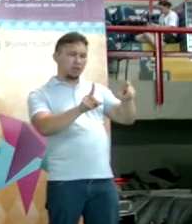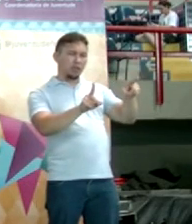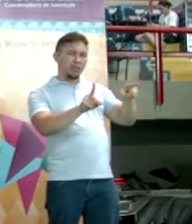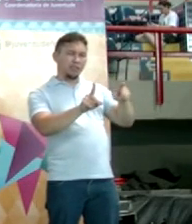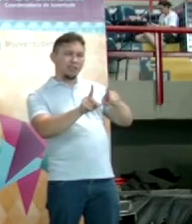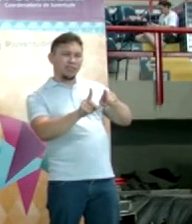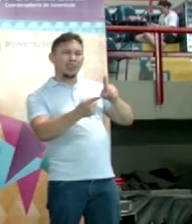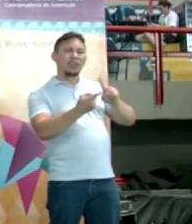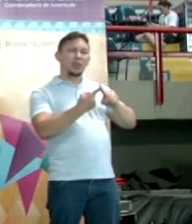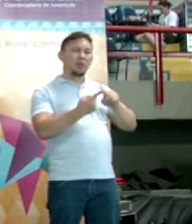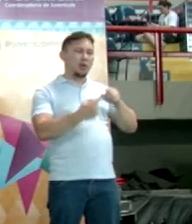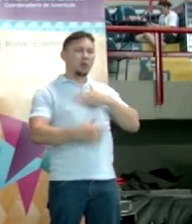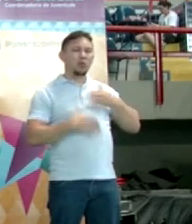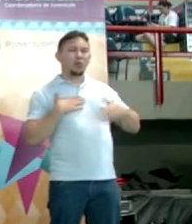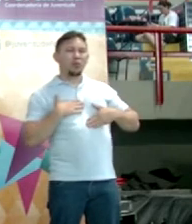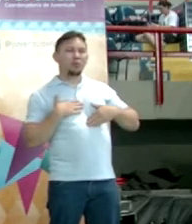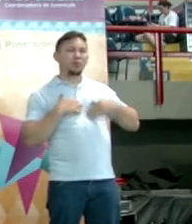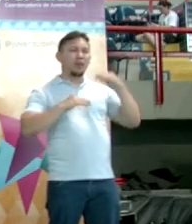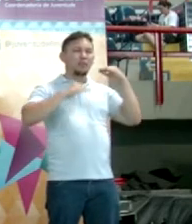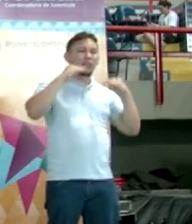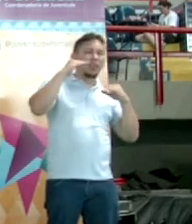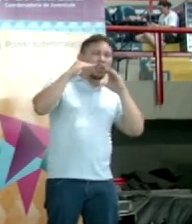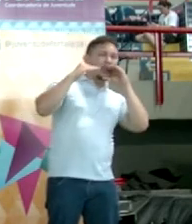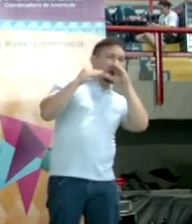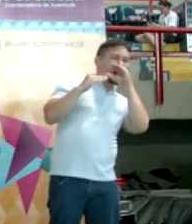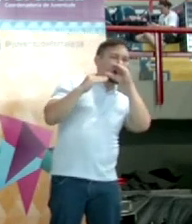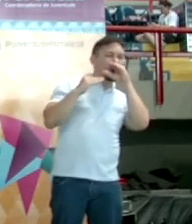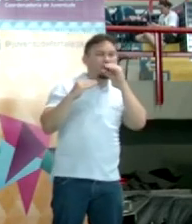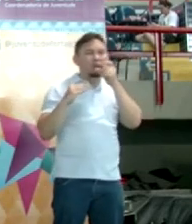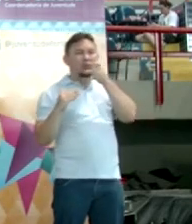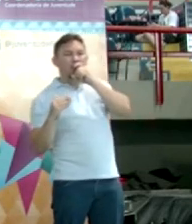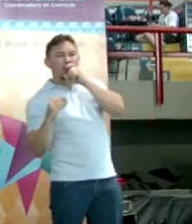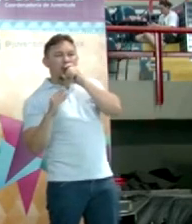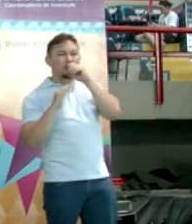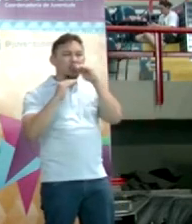da relação com a tireoide, tá certo? Começa